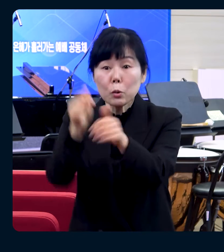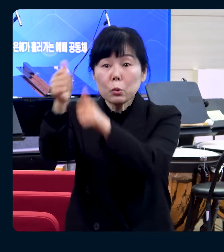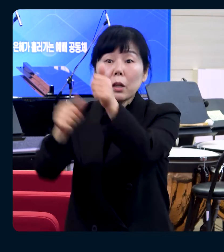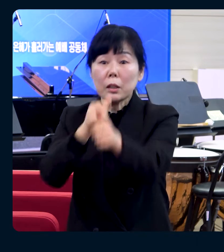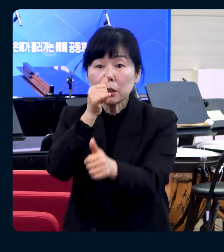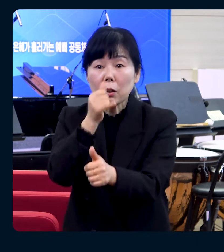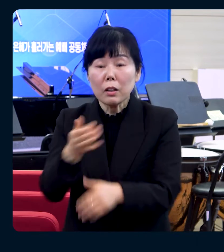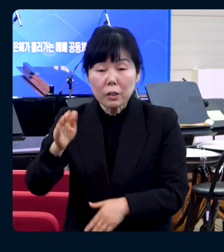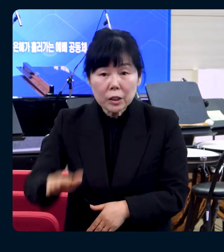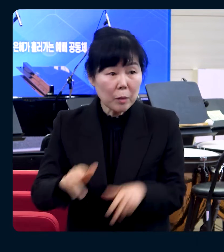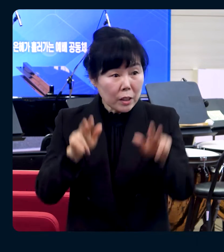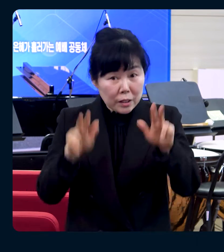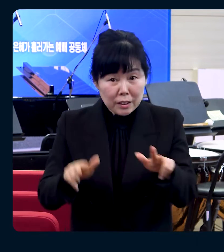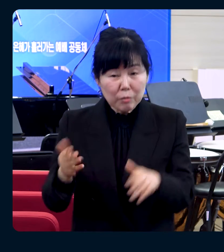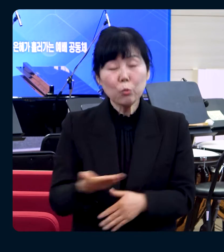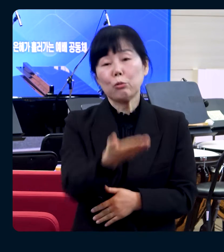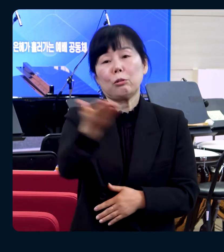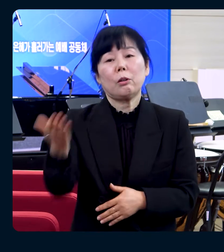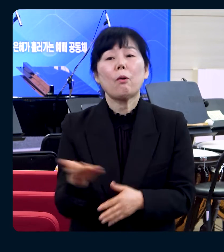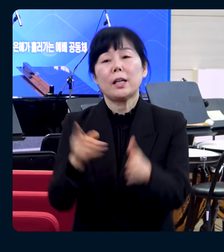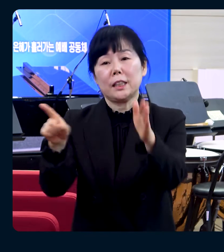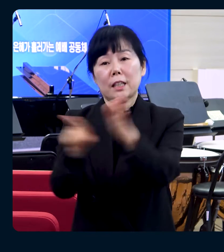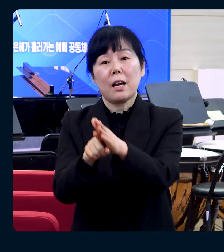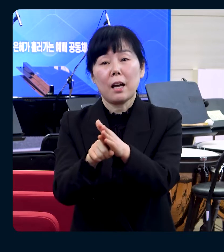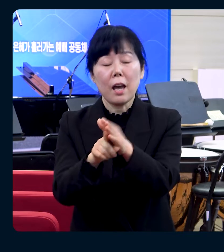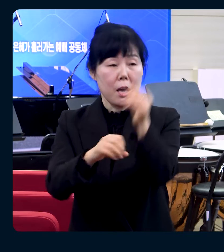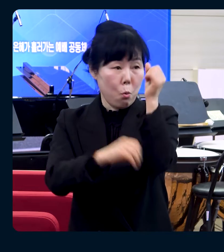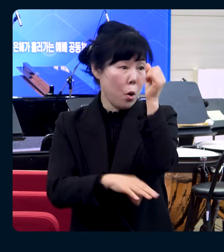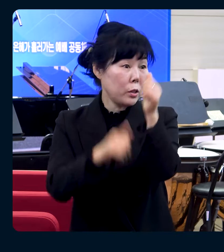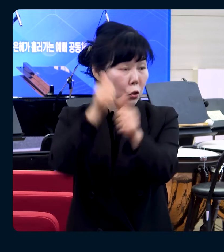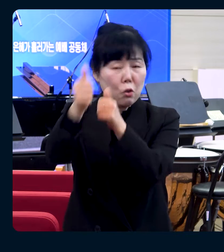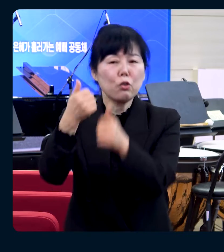동일한 신앙의 원조는 아브라함이에요.